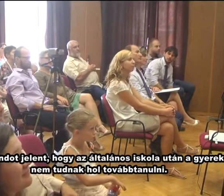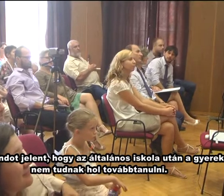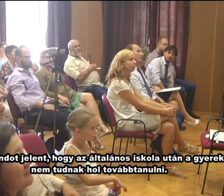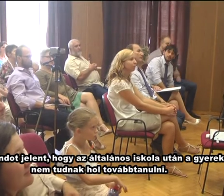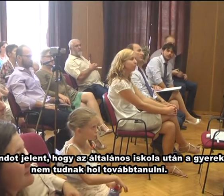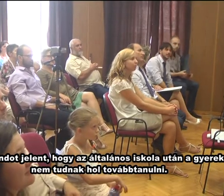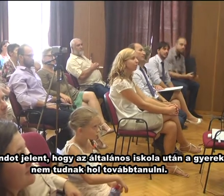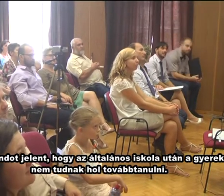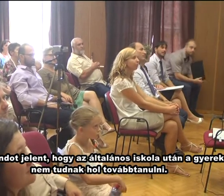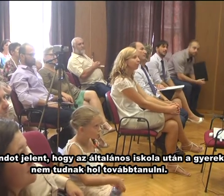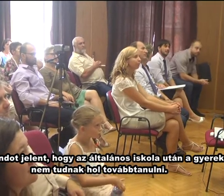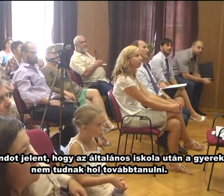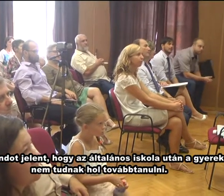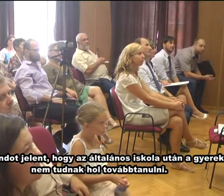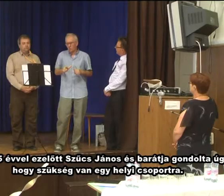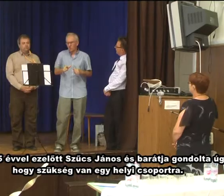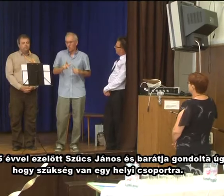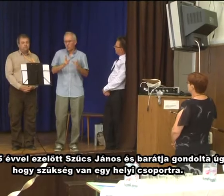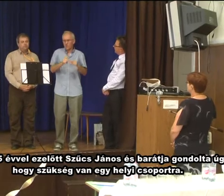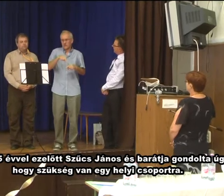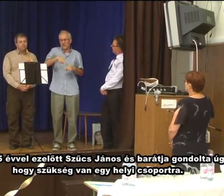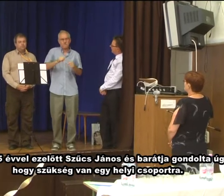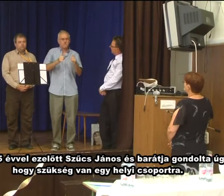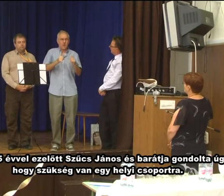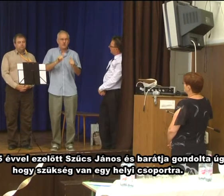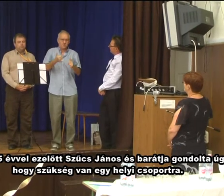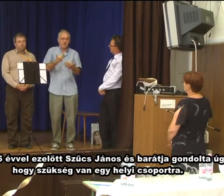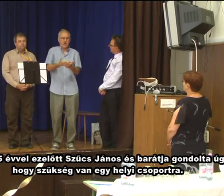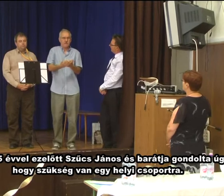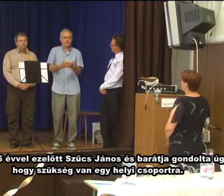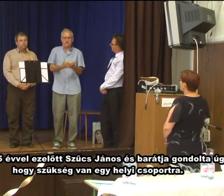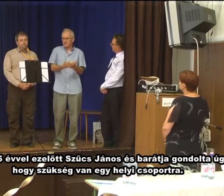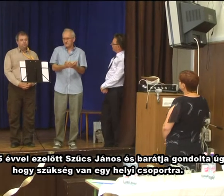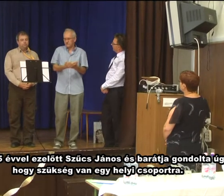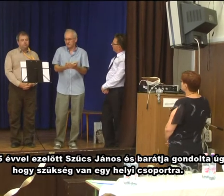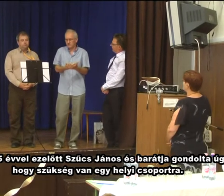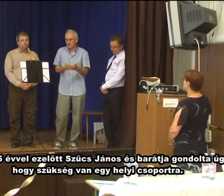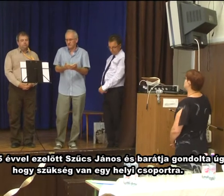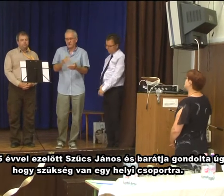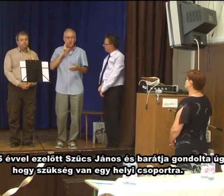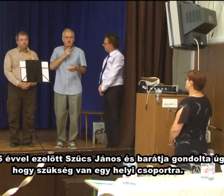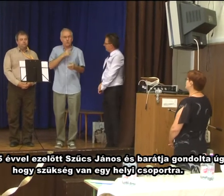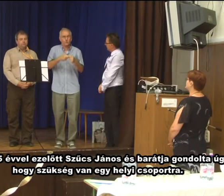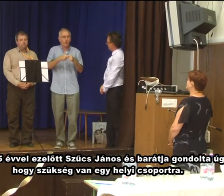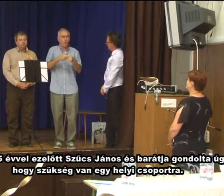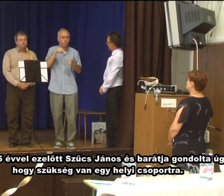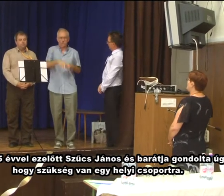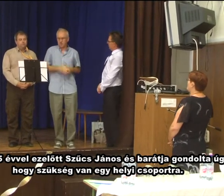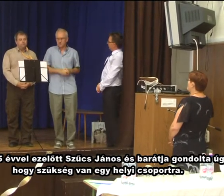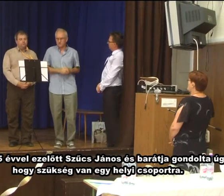gyerekek nem tudnak hol tovább tanulni. Baján 25 évvel ezelőtt Szűcs János és barátja gondolta úgy, hogy szükség van egy helyi